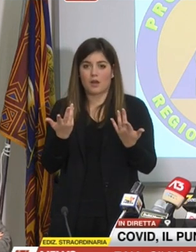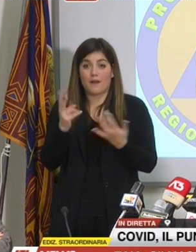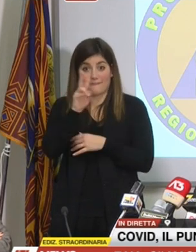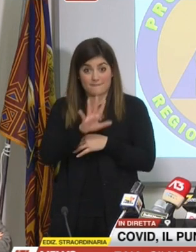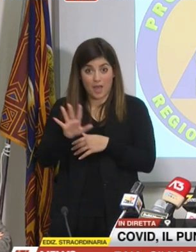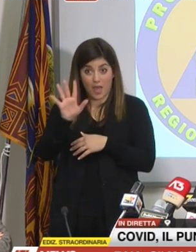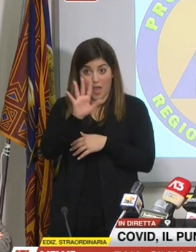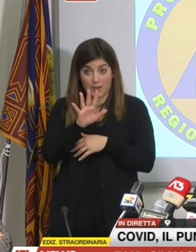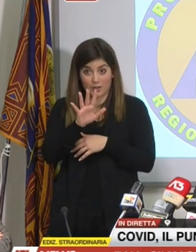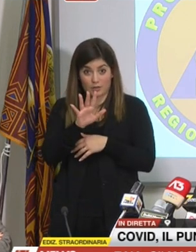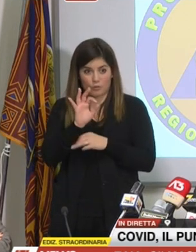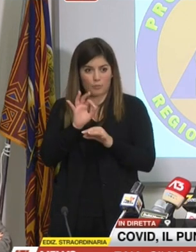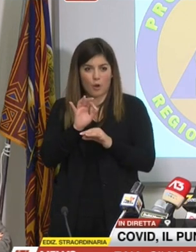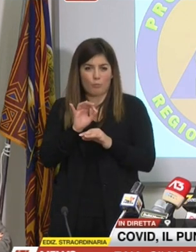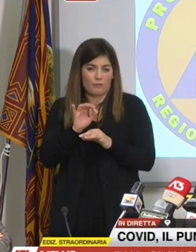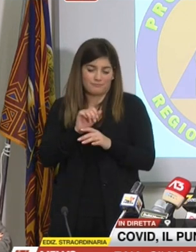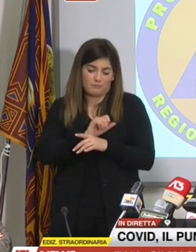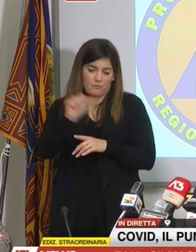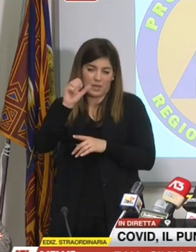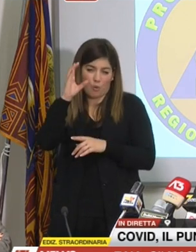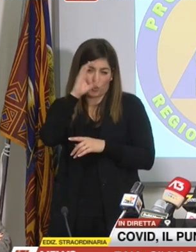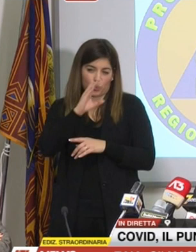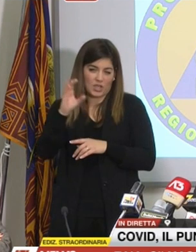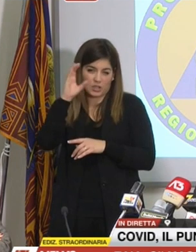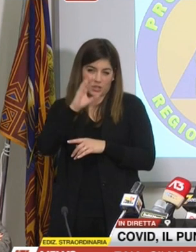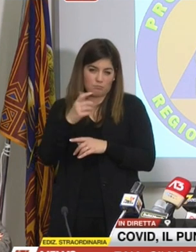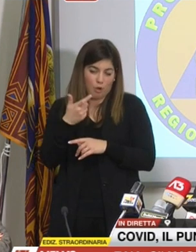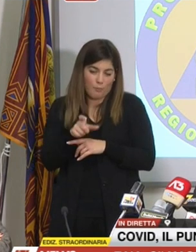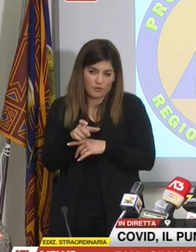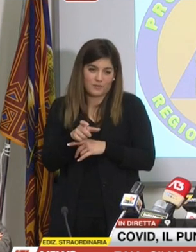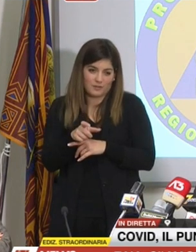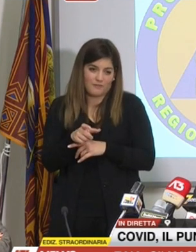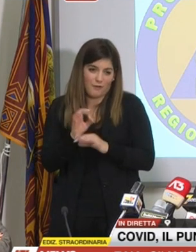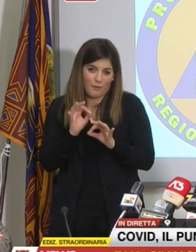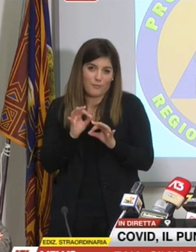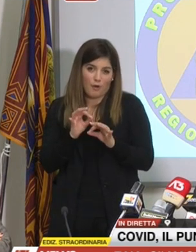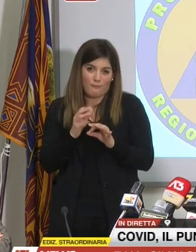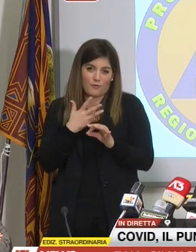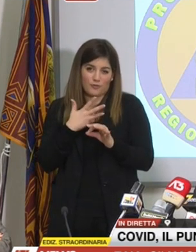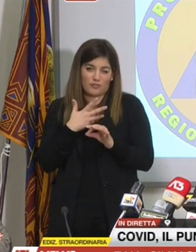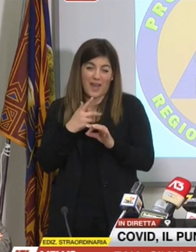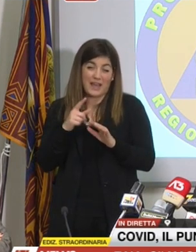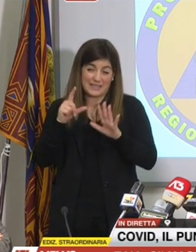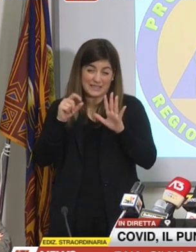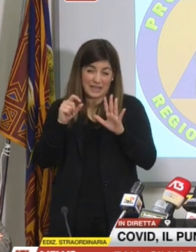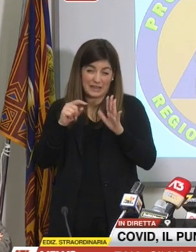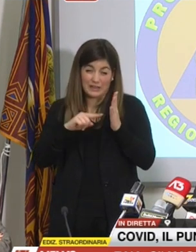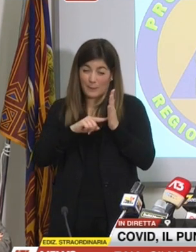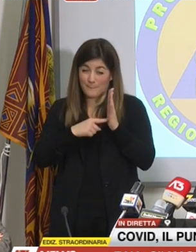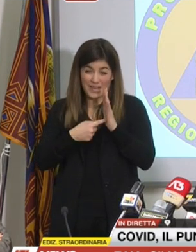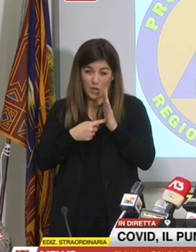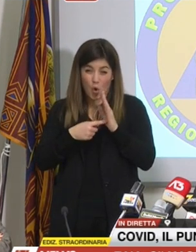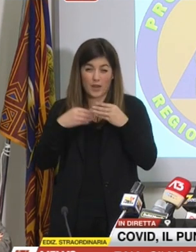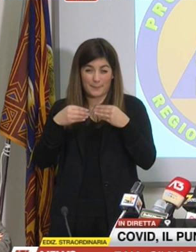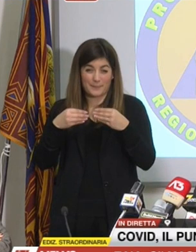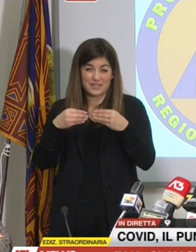avendo come prima industria il turismo ed essendo stato la regione che aveva 70 milioni di presenze turistiche, ha delle città, soprattutto